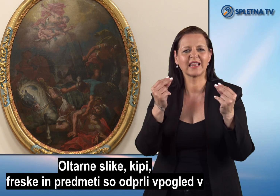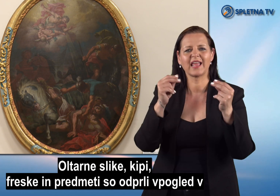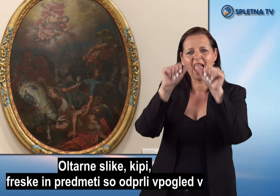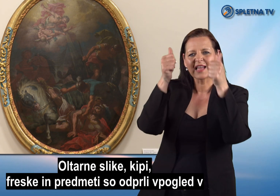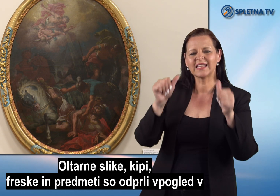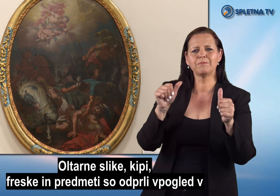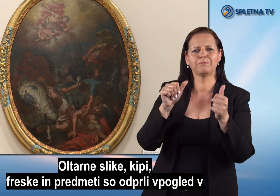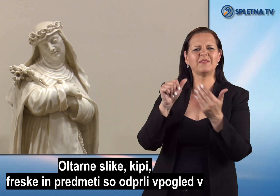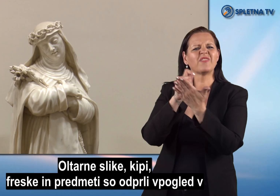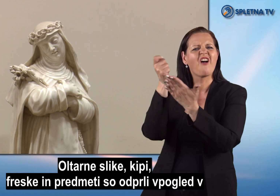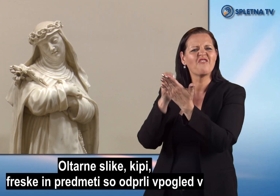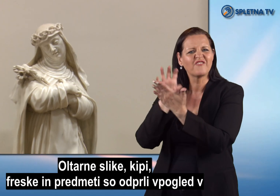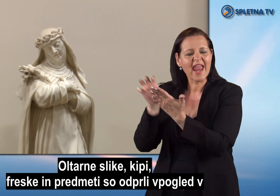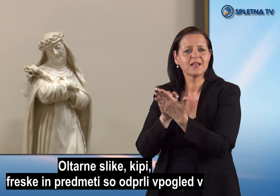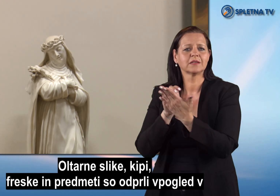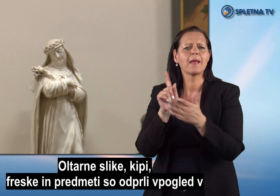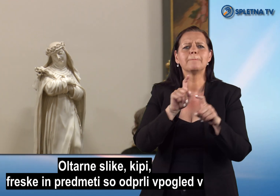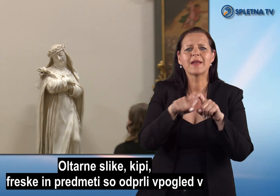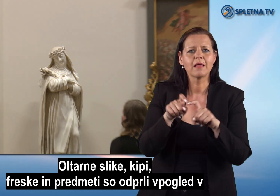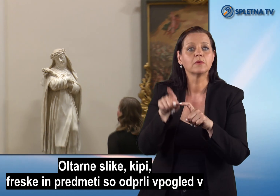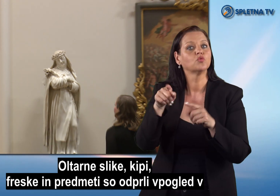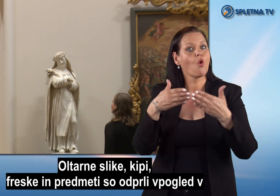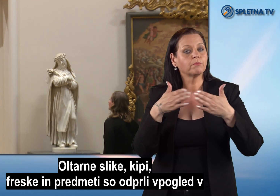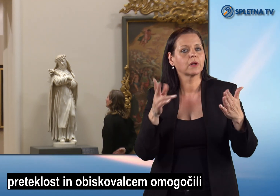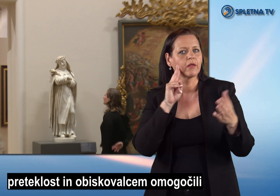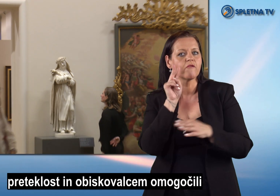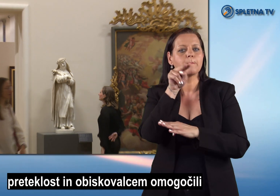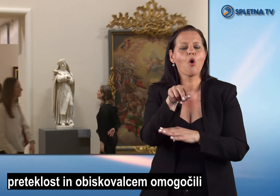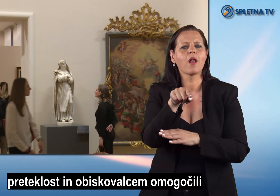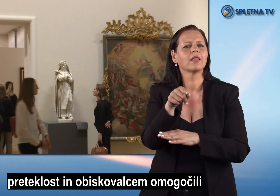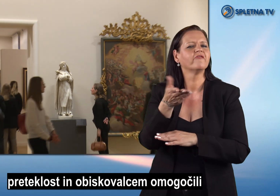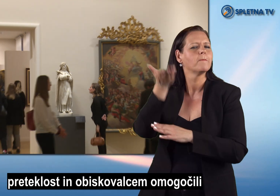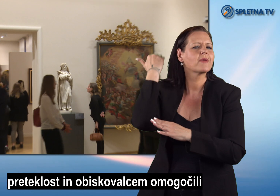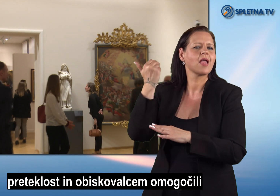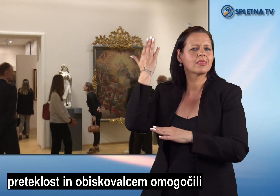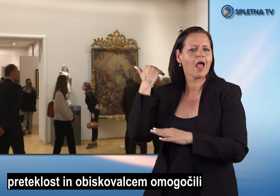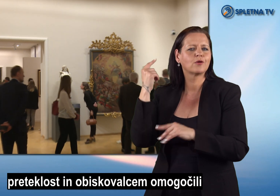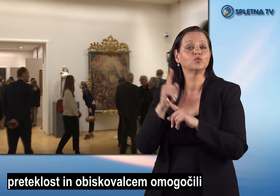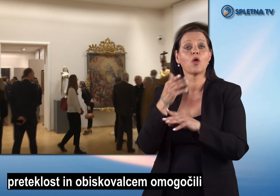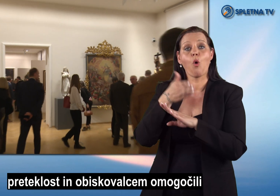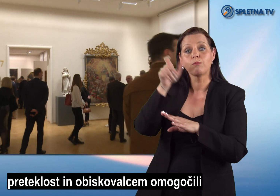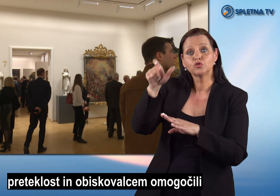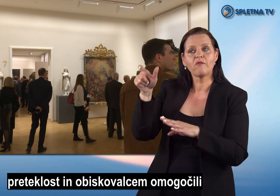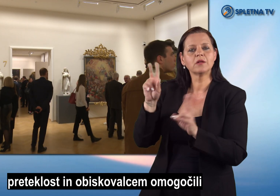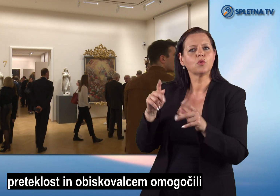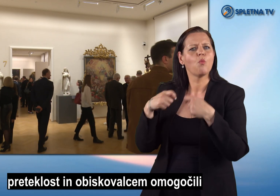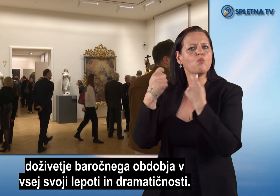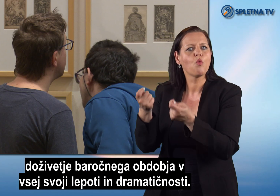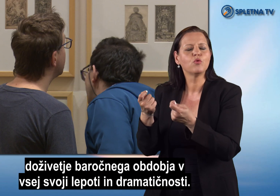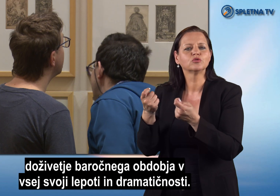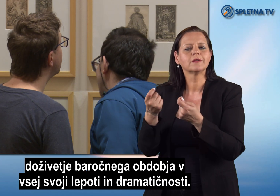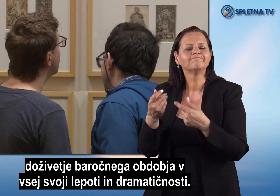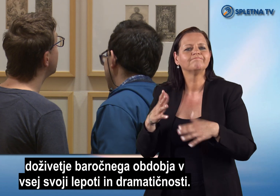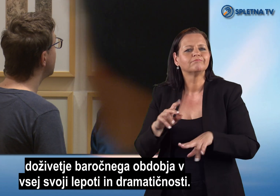Oltarne slike, kipi, freske in predmeti so odprli vpogled v preteklost in obiskovalcem omogočili